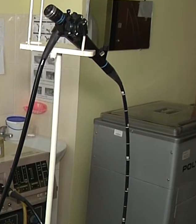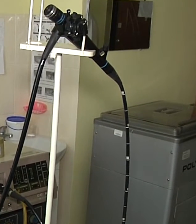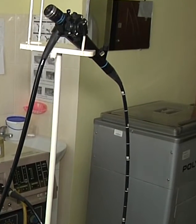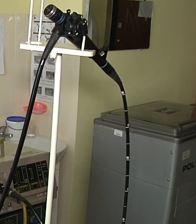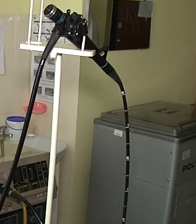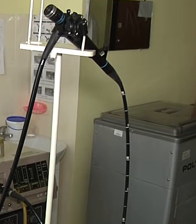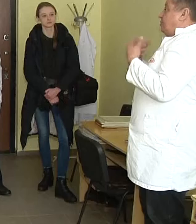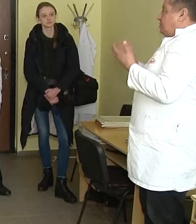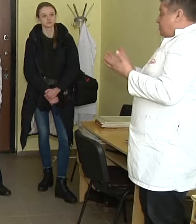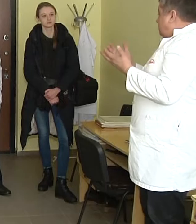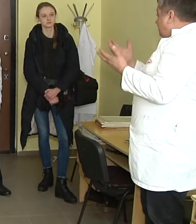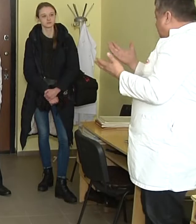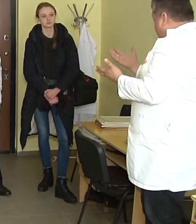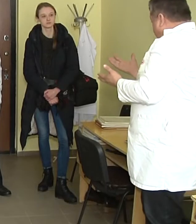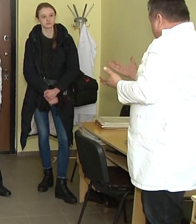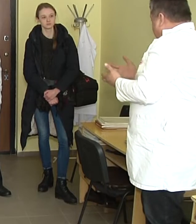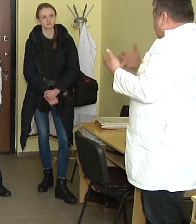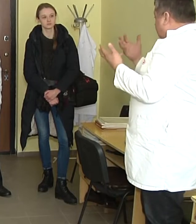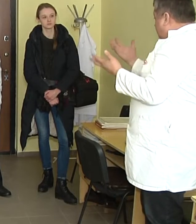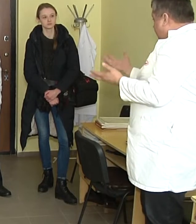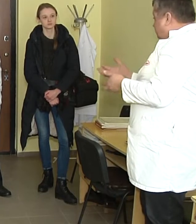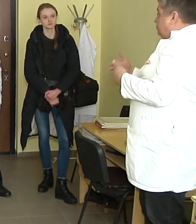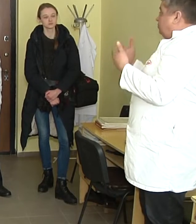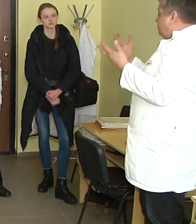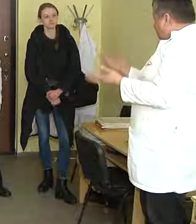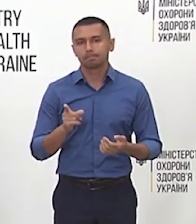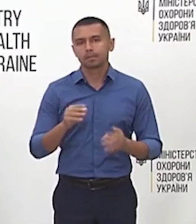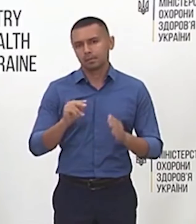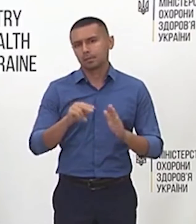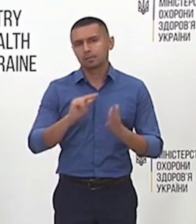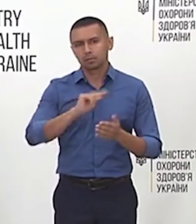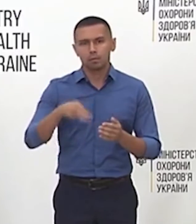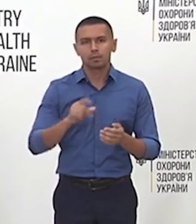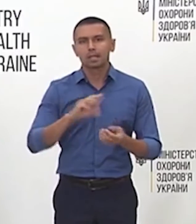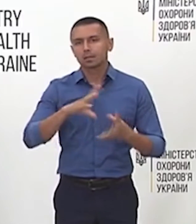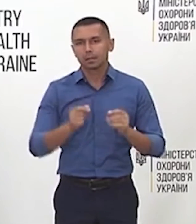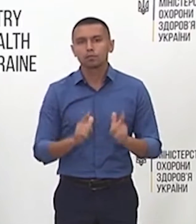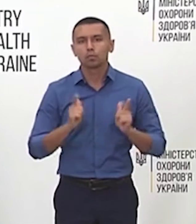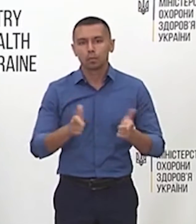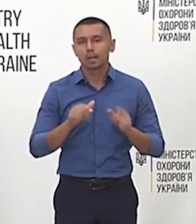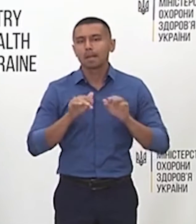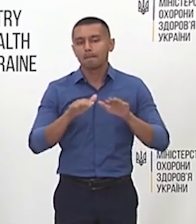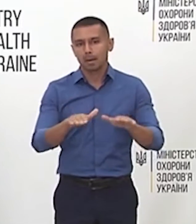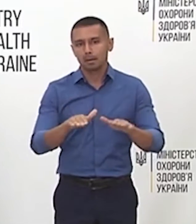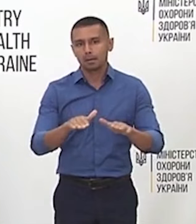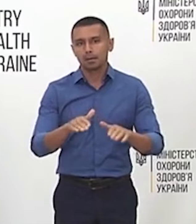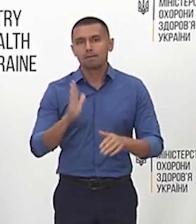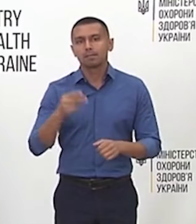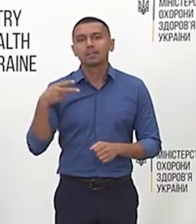від прийому абітурієнтів у медичні навчальні заклади до зарплат медиків. За результатами вступної кампанії